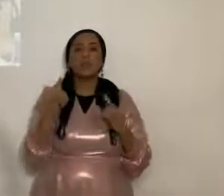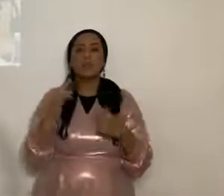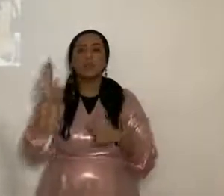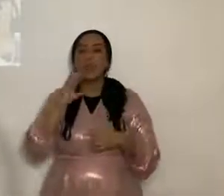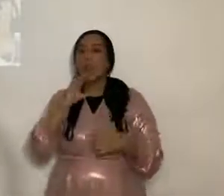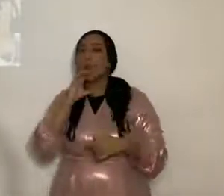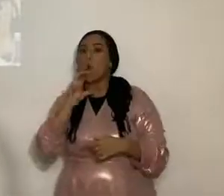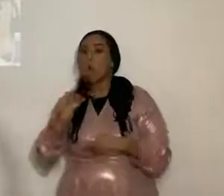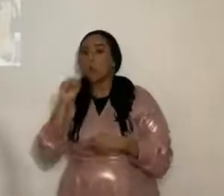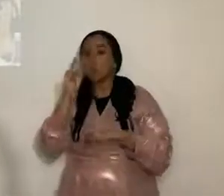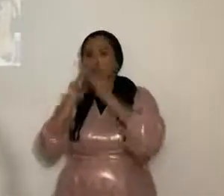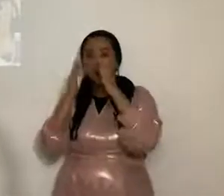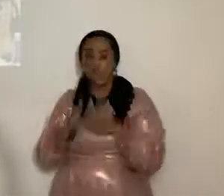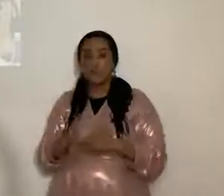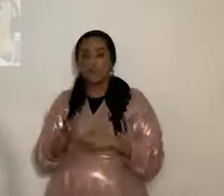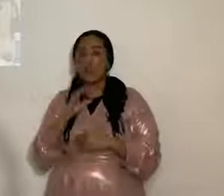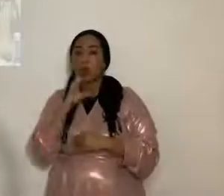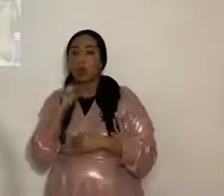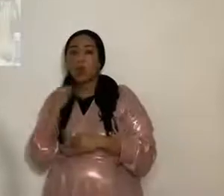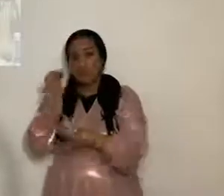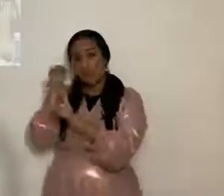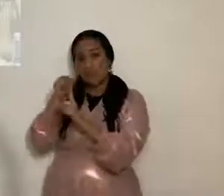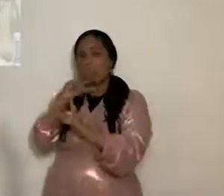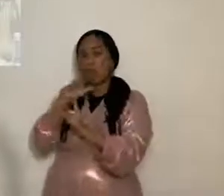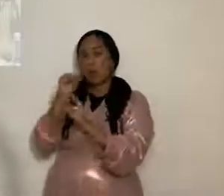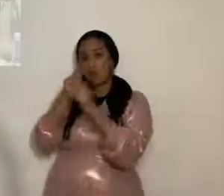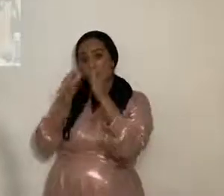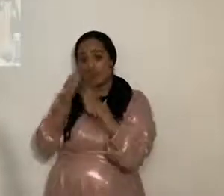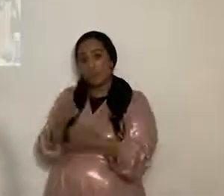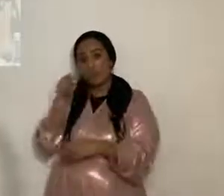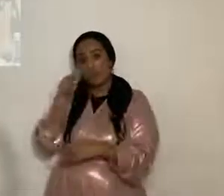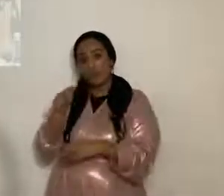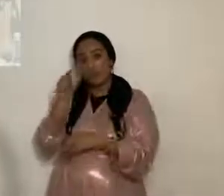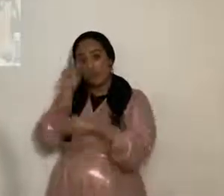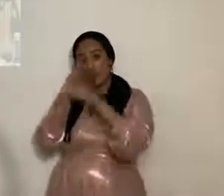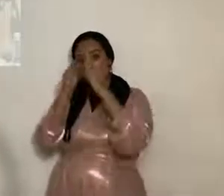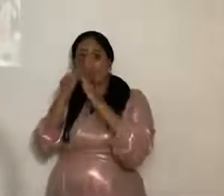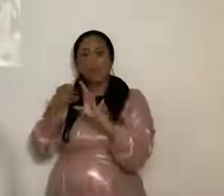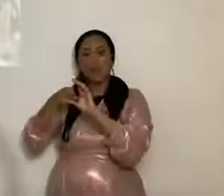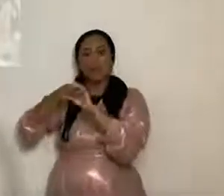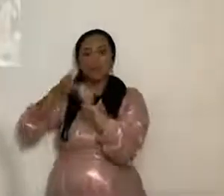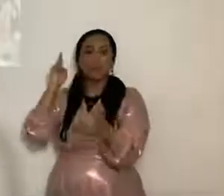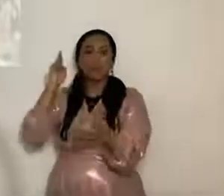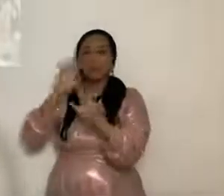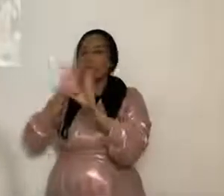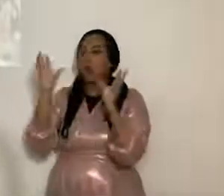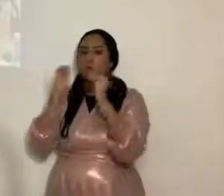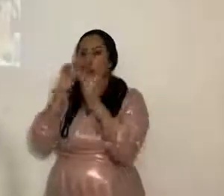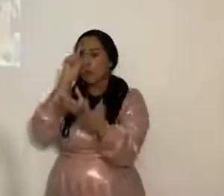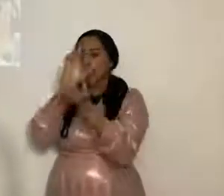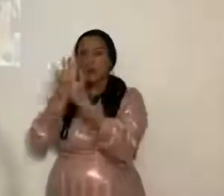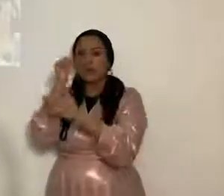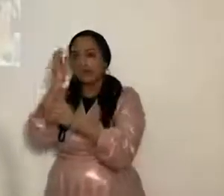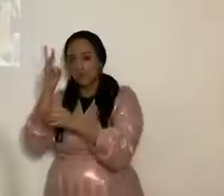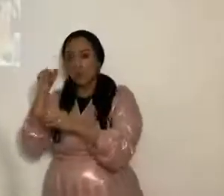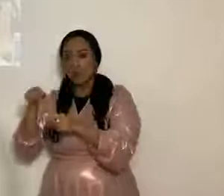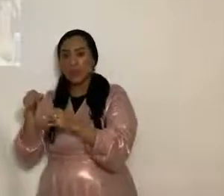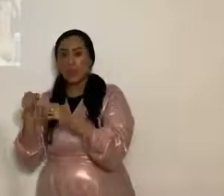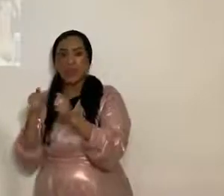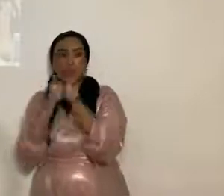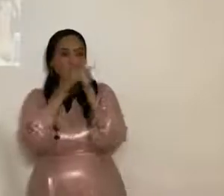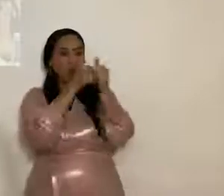viejo profeta. Atención, este viejo profeta era un profeta apóstata, porque se había ido con